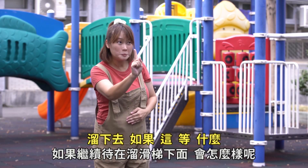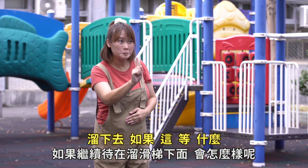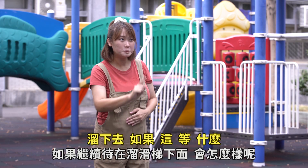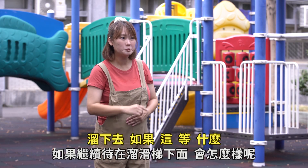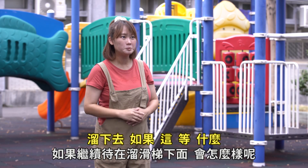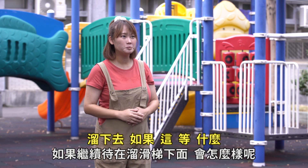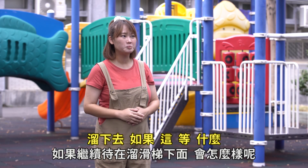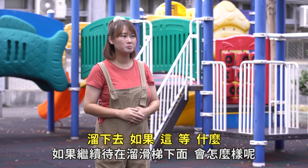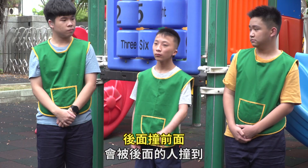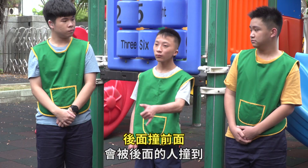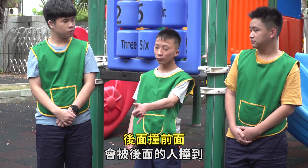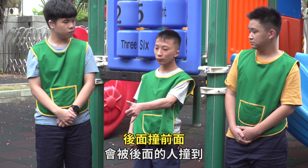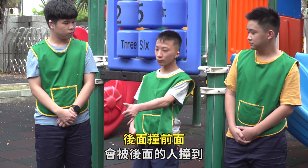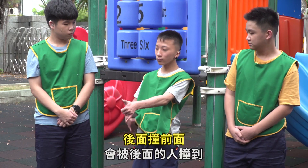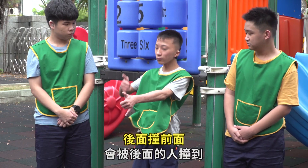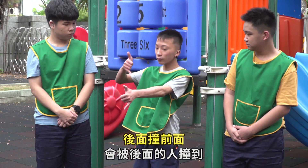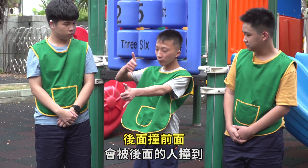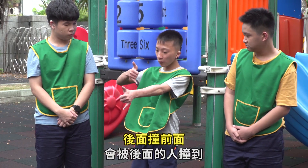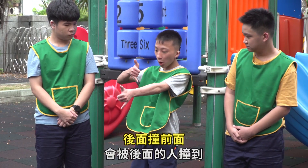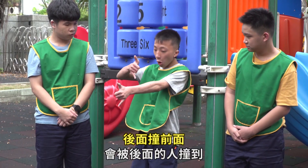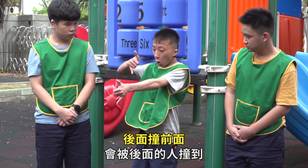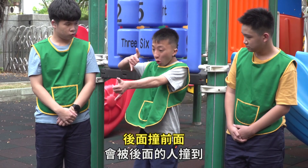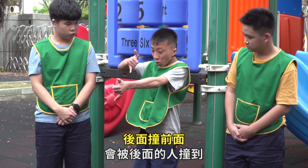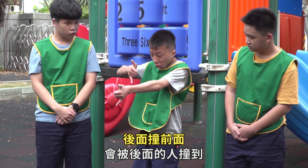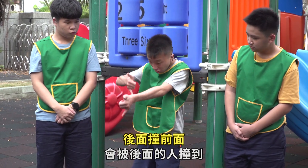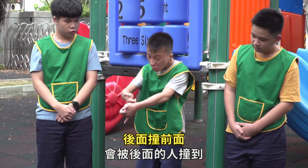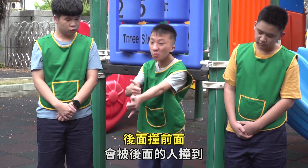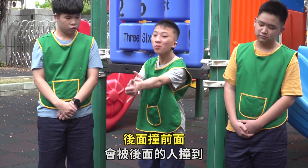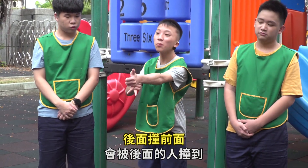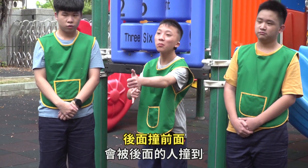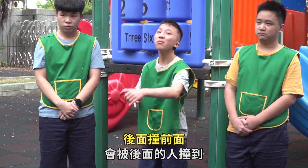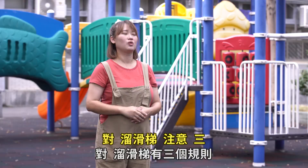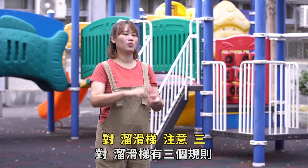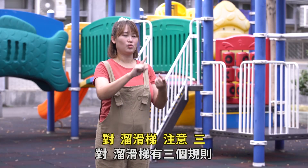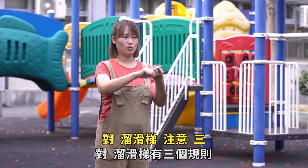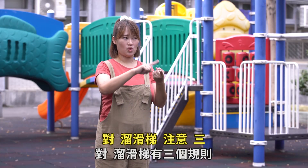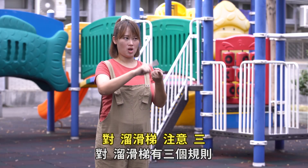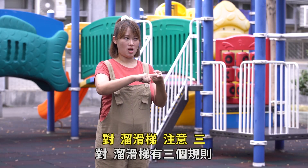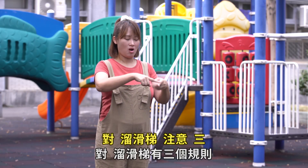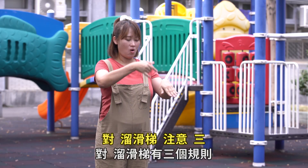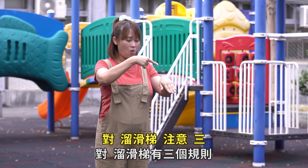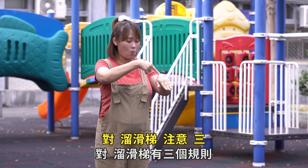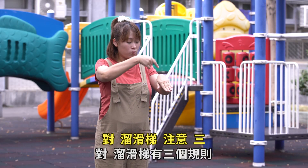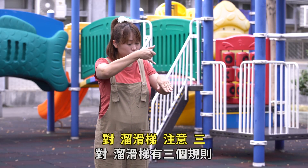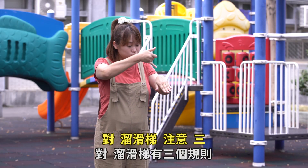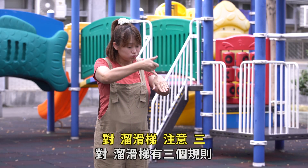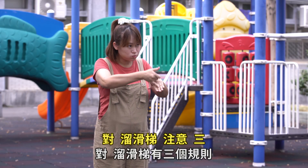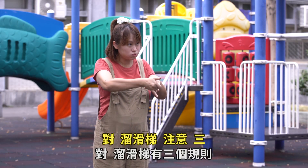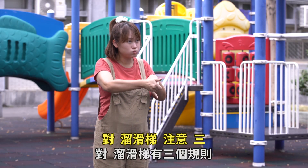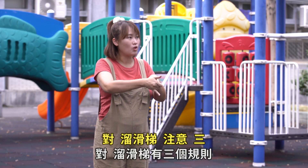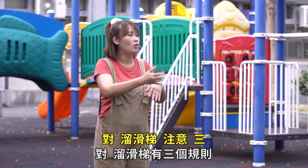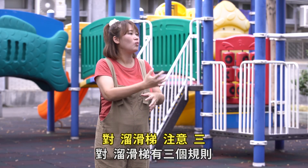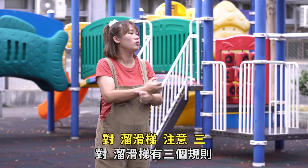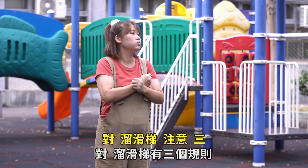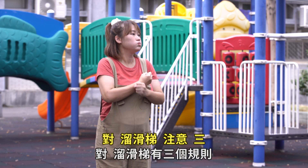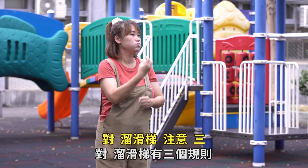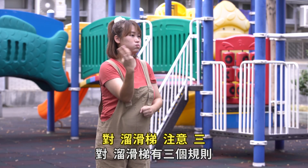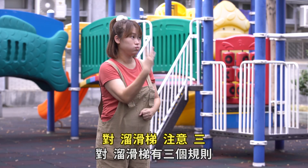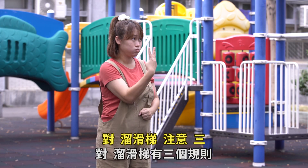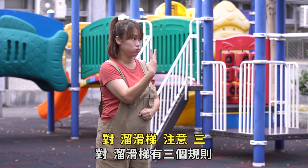么样呢？ 会被后面的人撞到。 对，溜滑梯有三个规